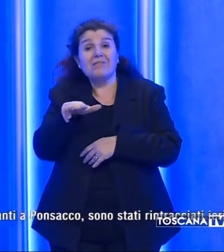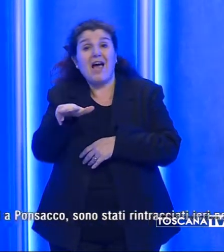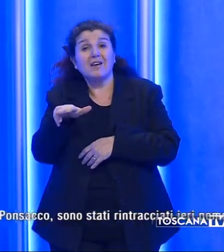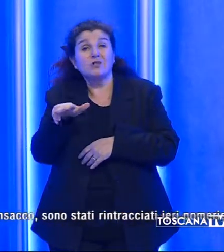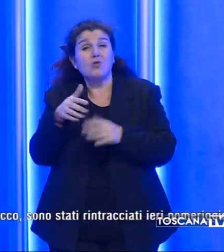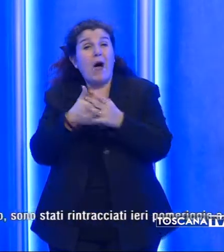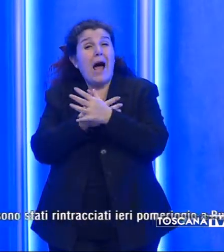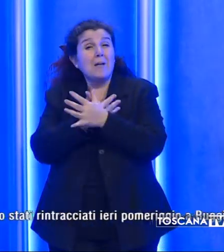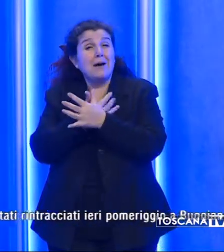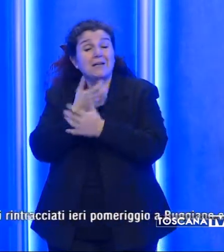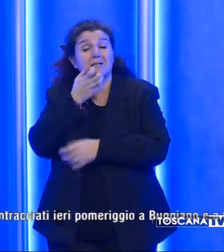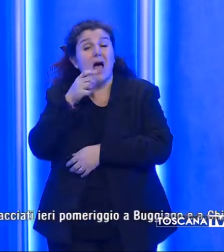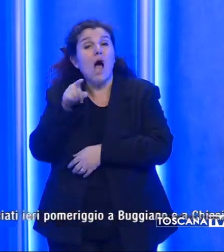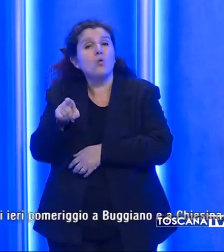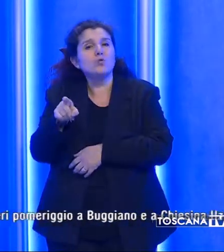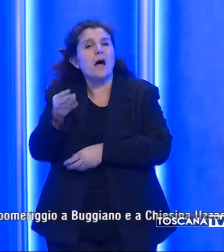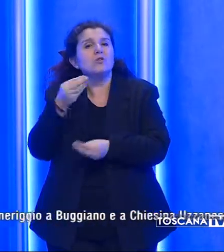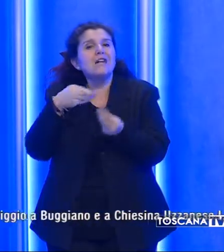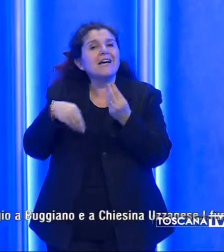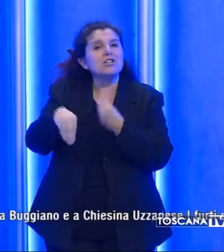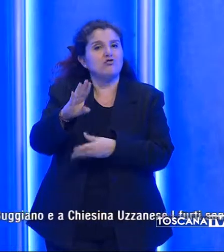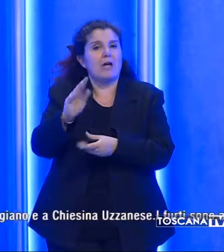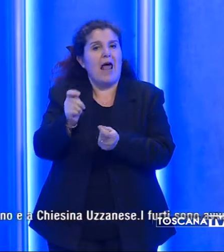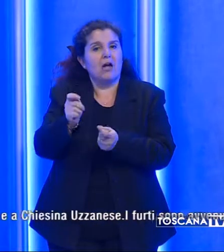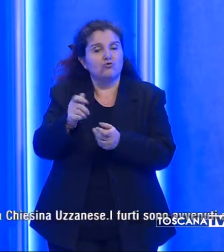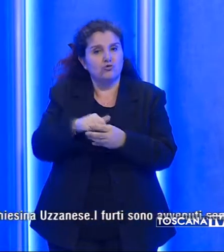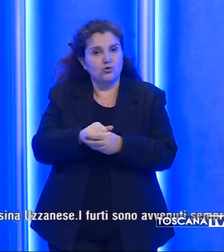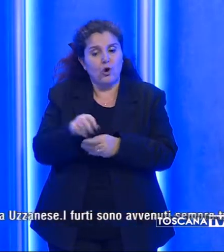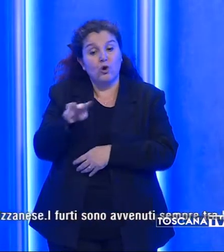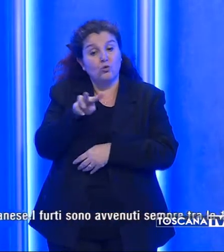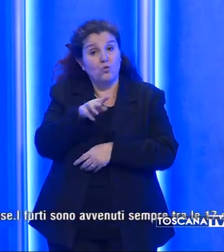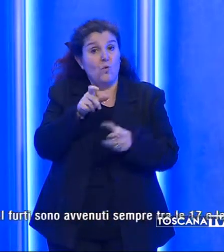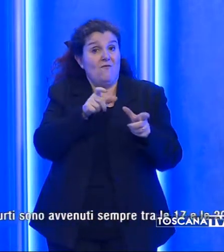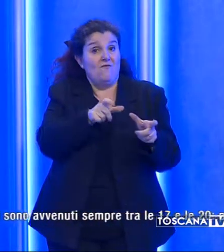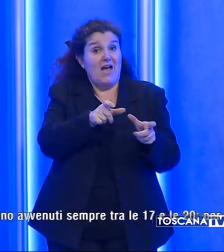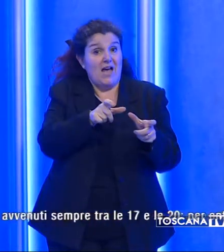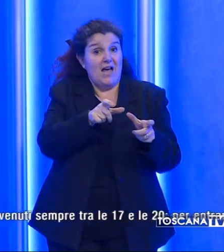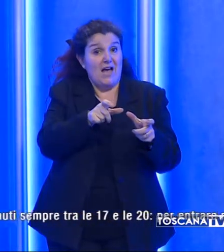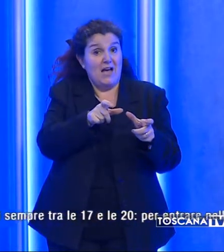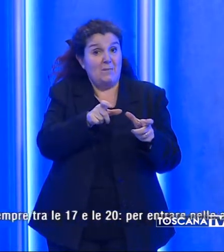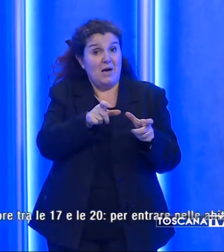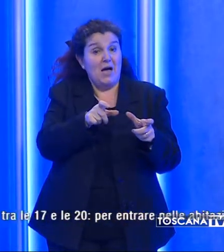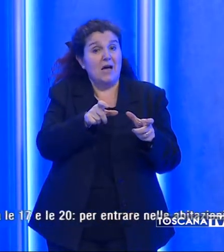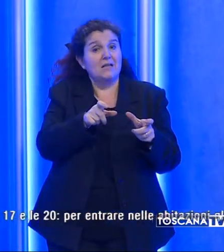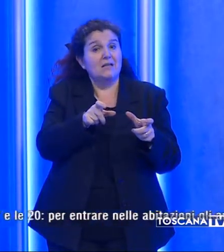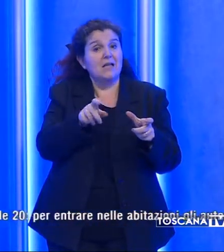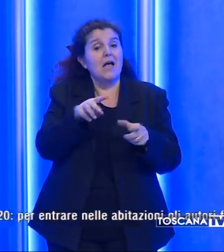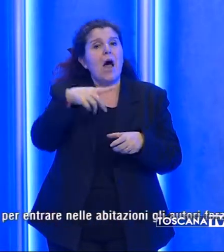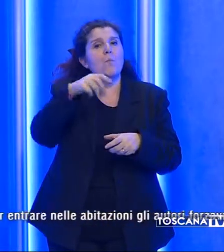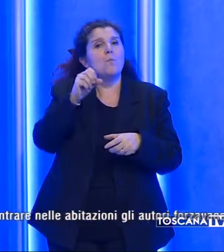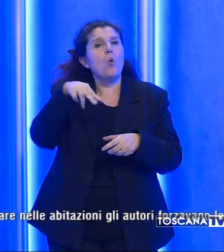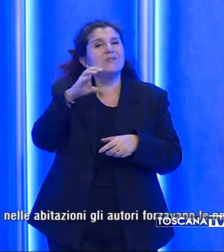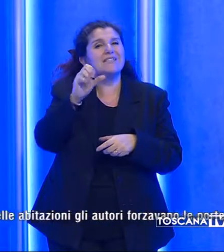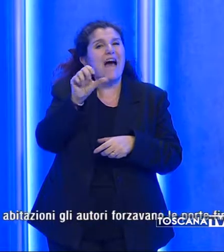albanese accusato di riciclaggio. I due fermati, entrambi dimoranti a Ponsacco, sono